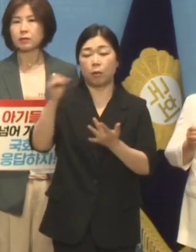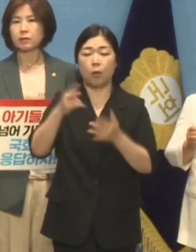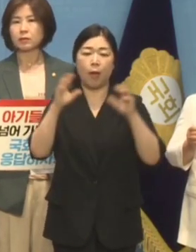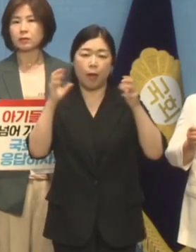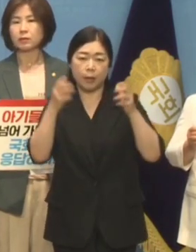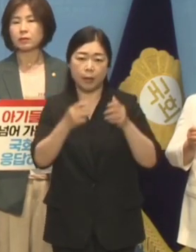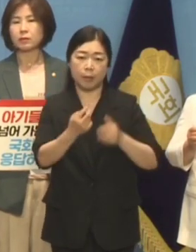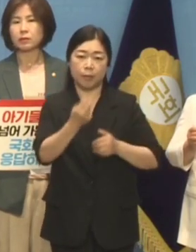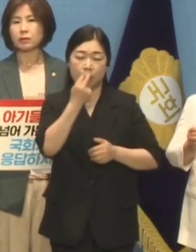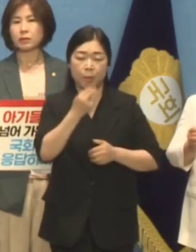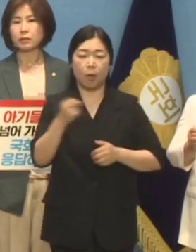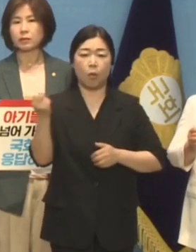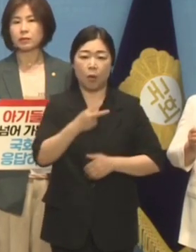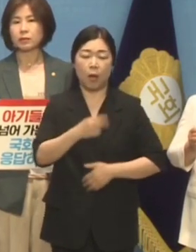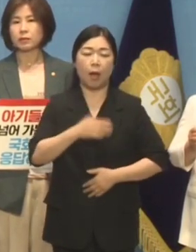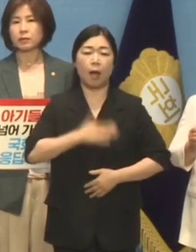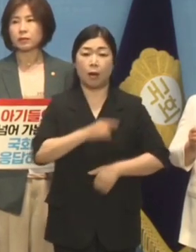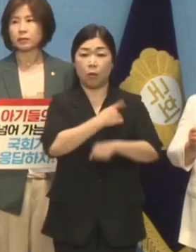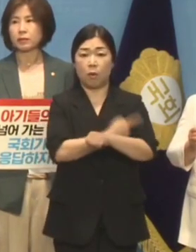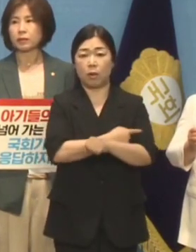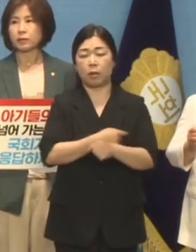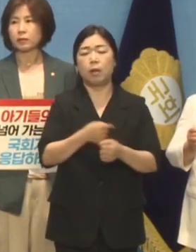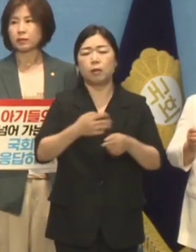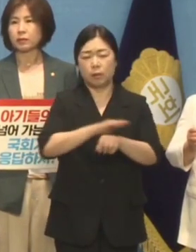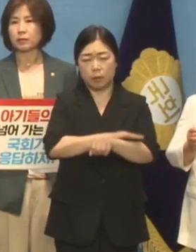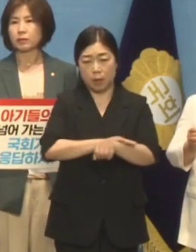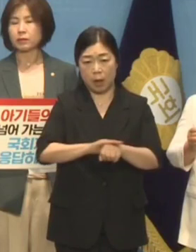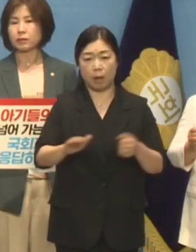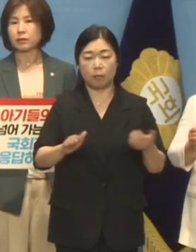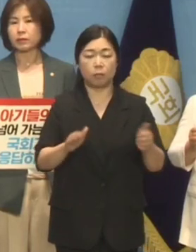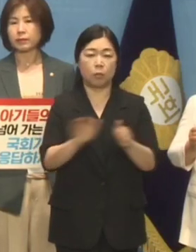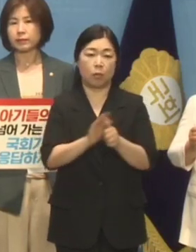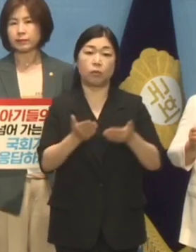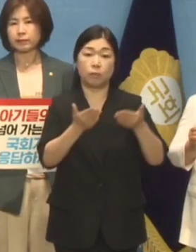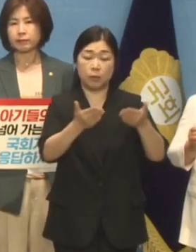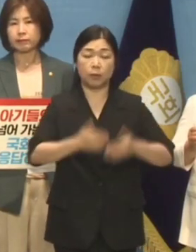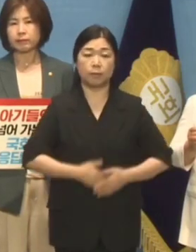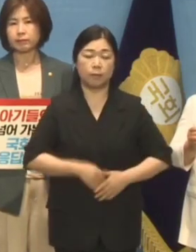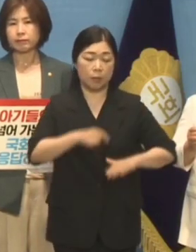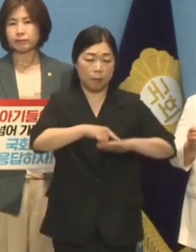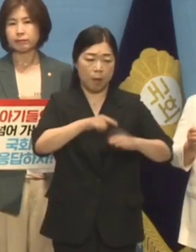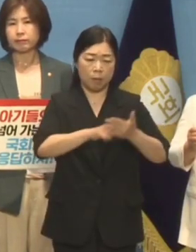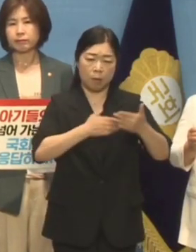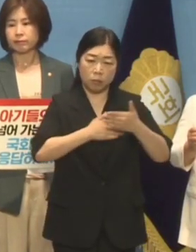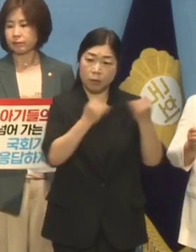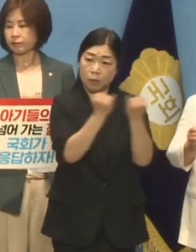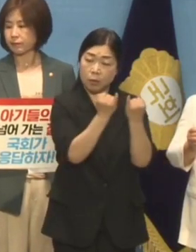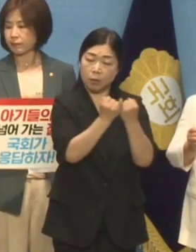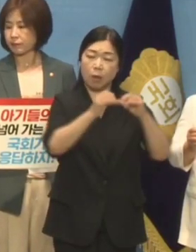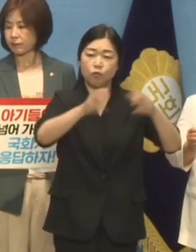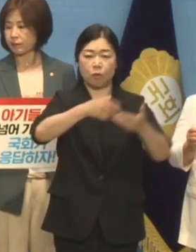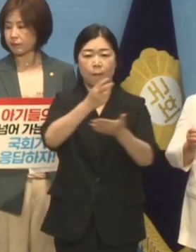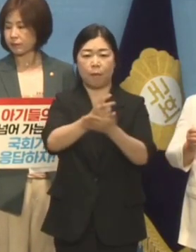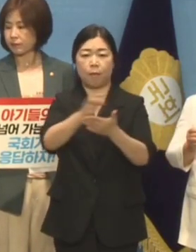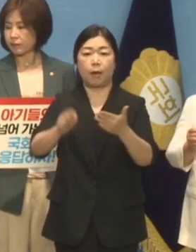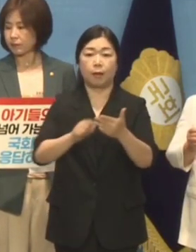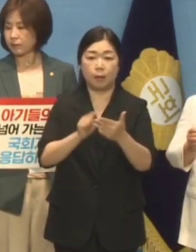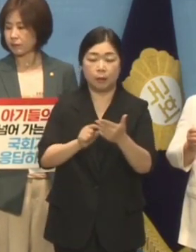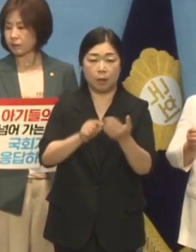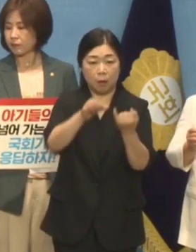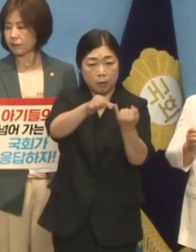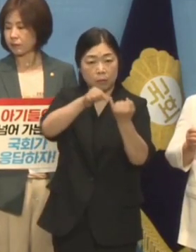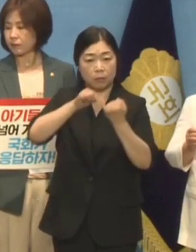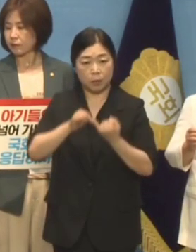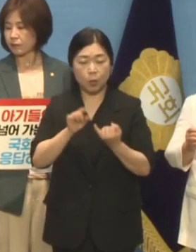권리를 조화롭게 보호하는 제도입니다. 심리적으로 매우 불안한 여성을 국가와 법의 체계 안으로